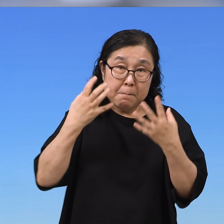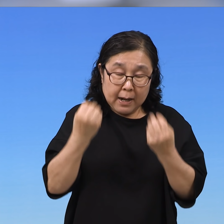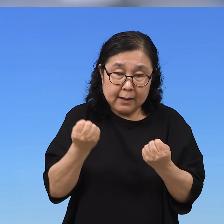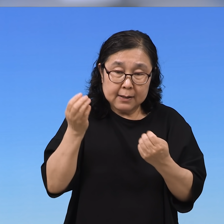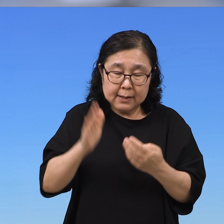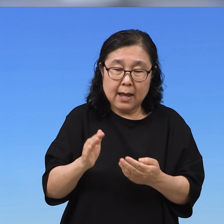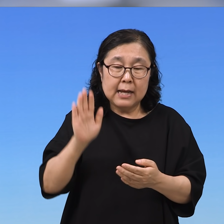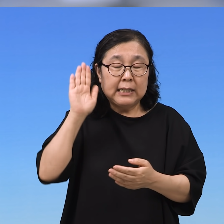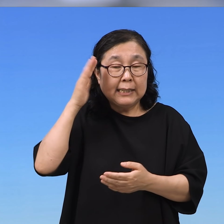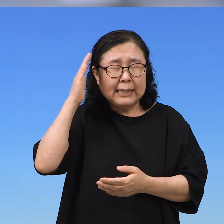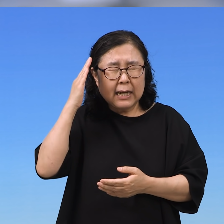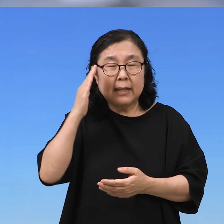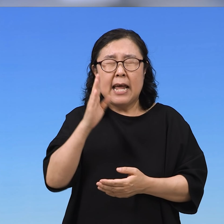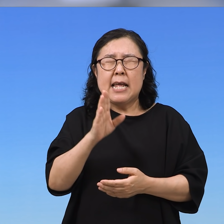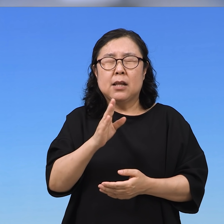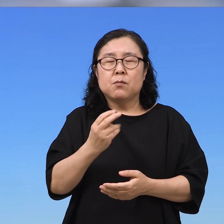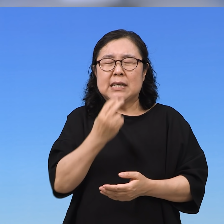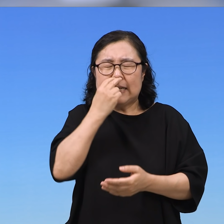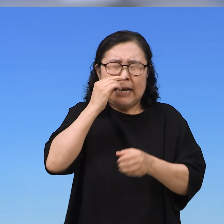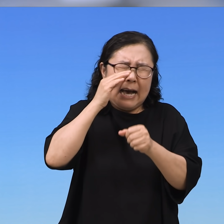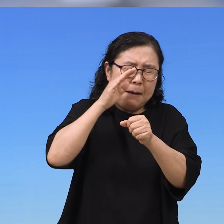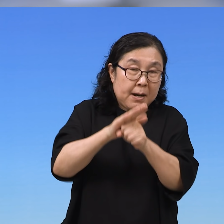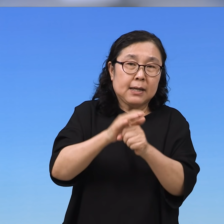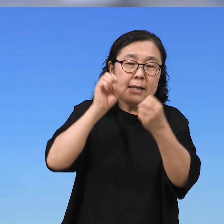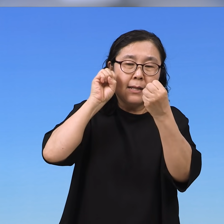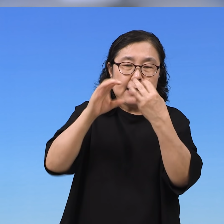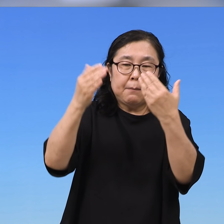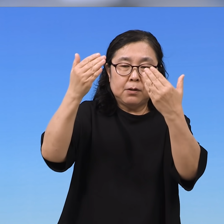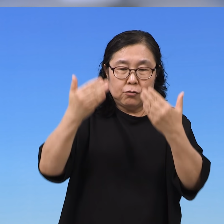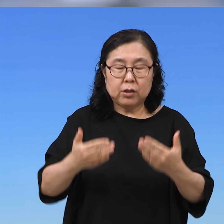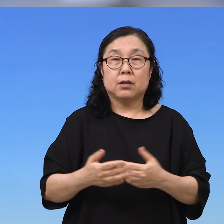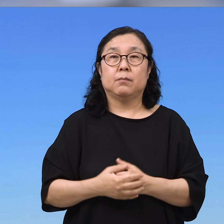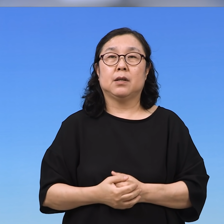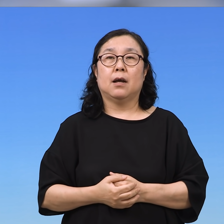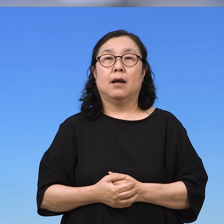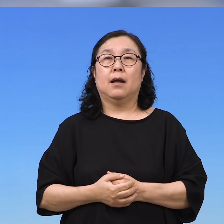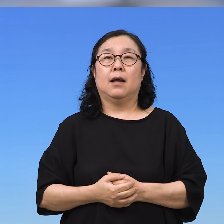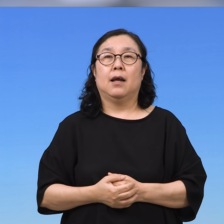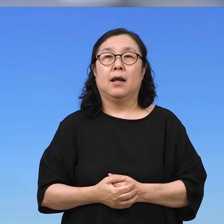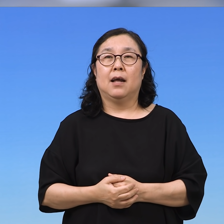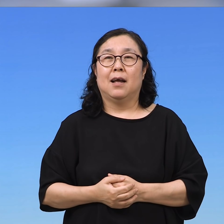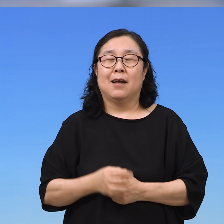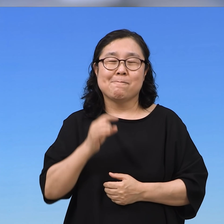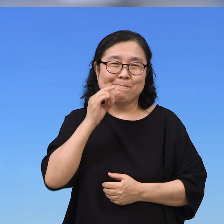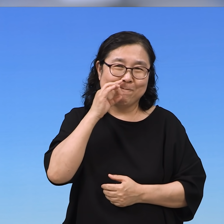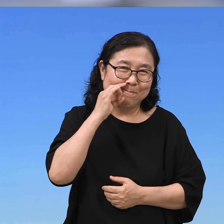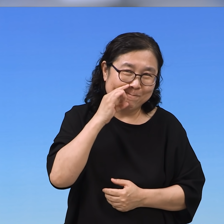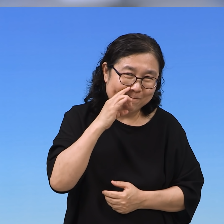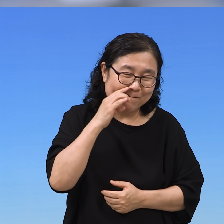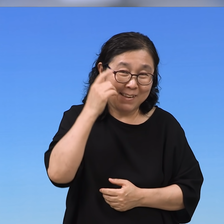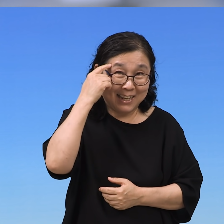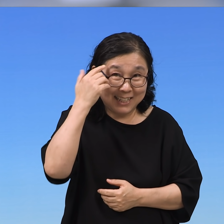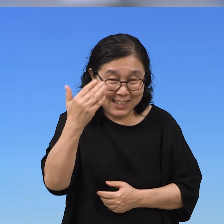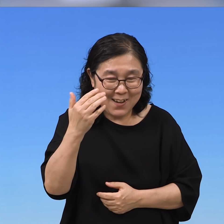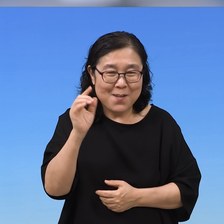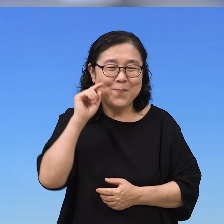기가 막힌 답을 주셨어요. 이건 진짜 신의 한 수입니다. 너무 궁금하시죠? 다음에 얘기해